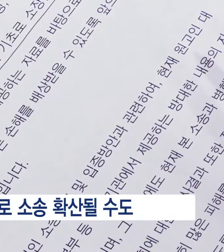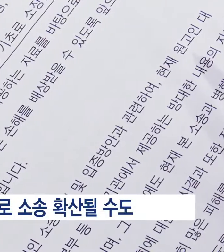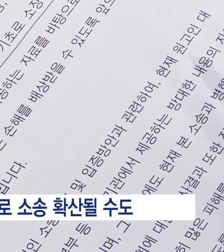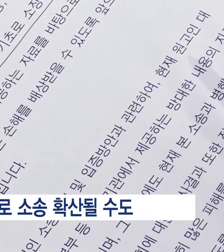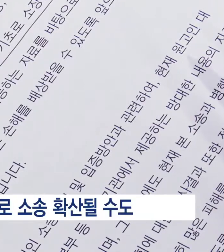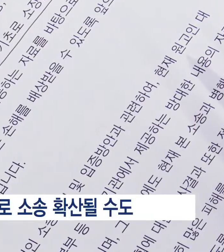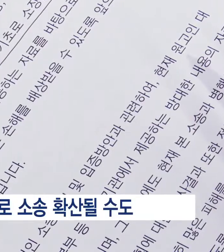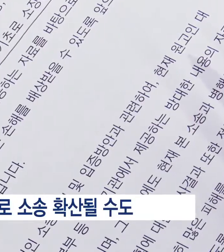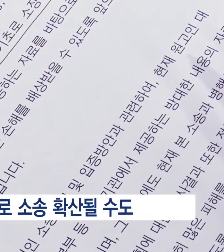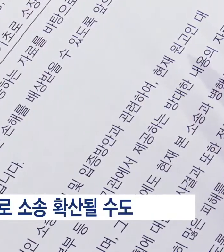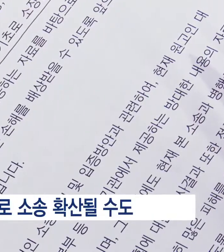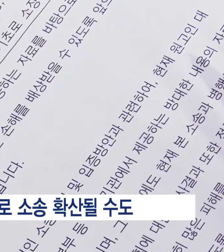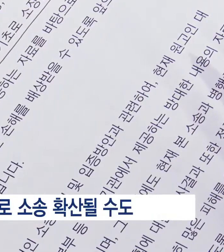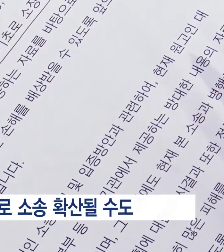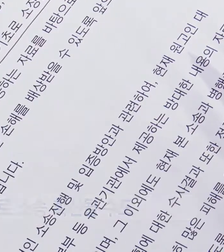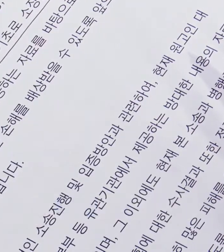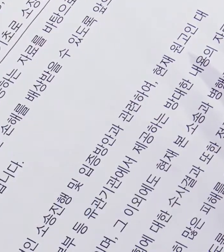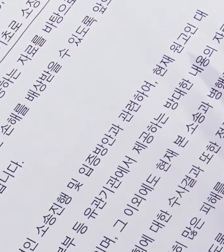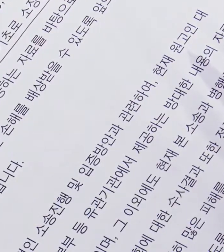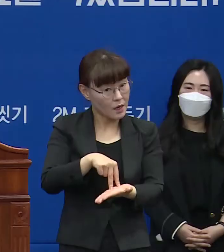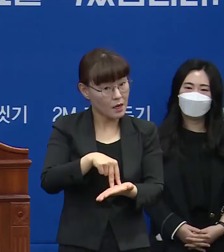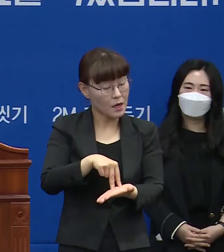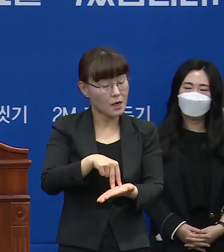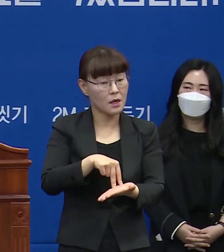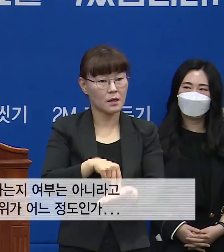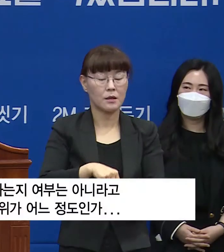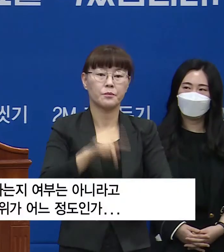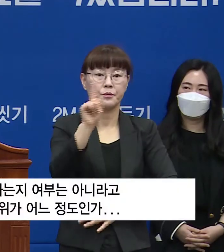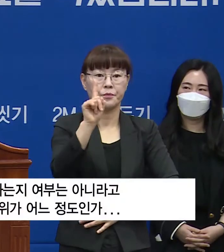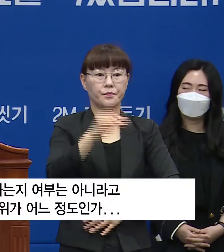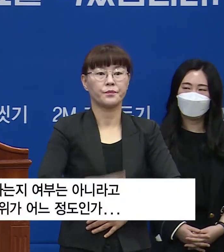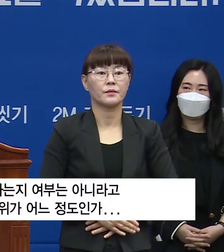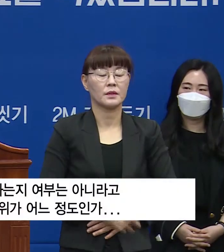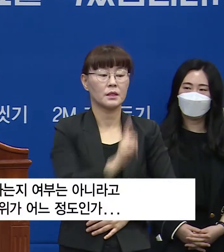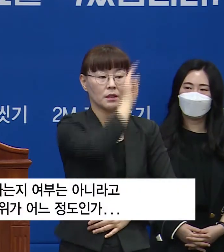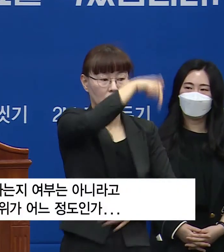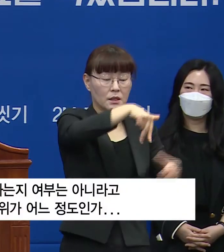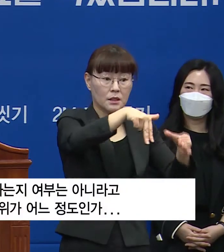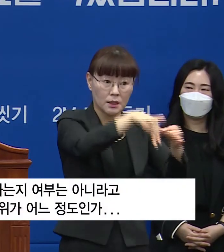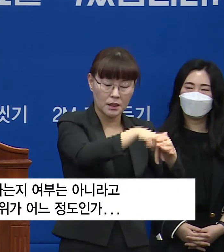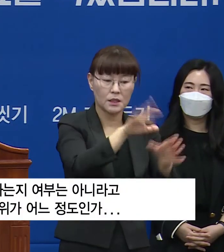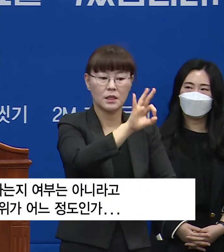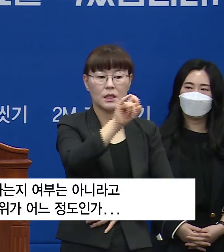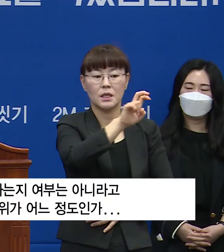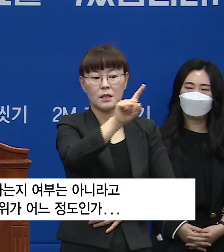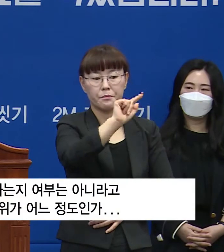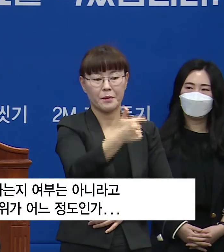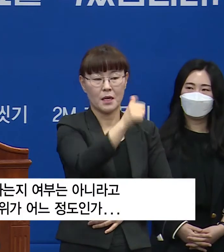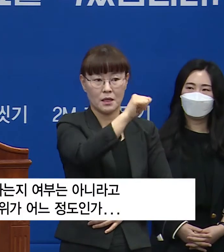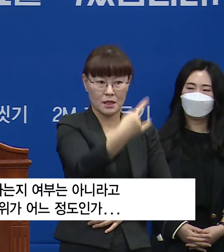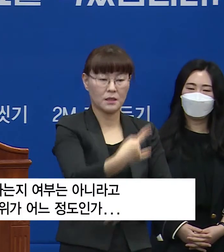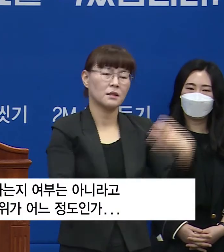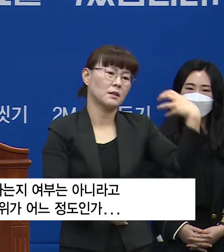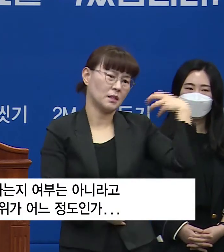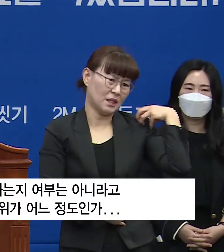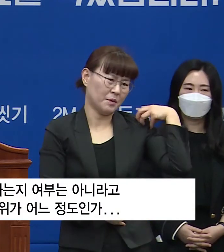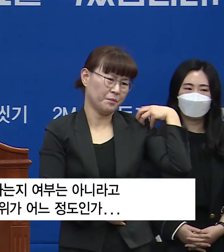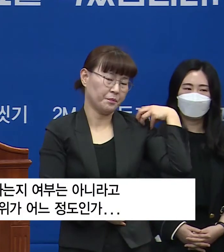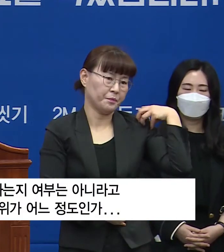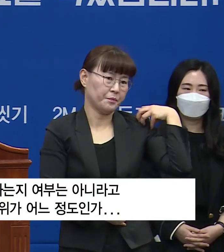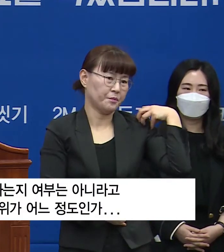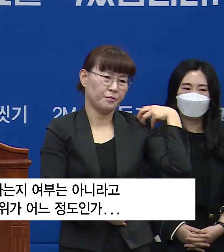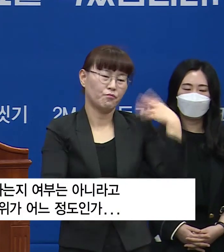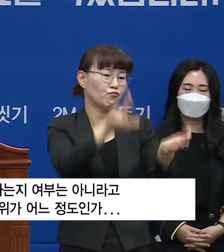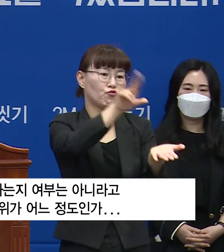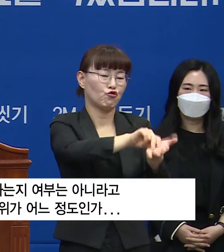확산될 가능성도 있습니다. 이 사건의 쟁점은 신천지나 이만희의 책임이 발생하는지 여부는 아니라고 생각돼요.